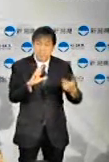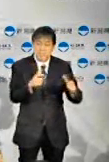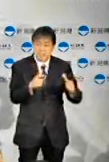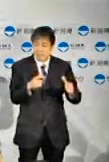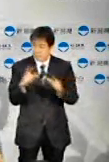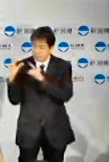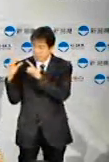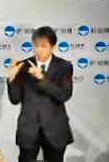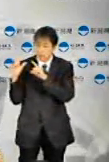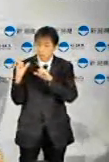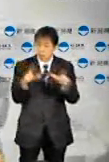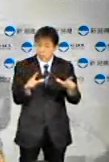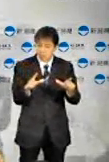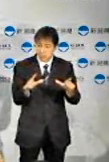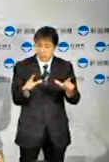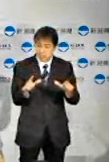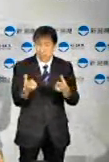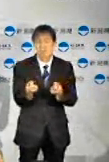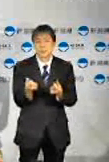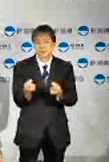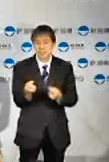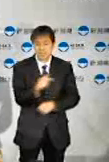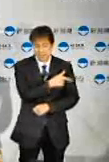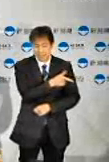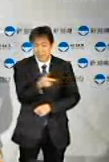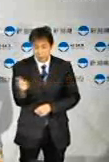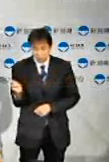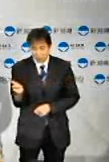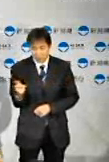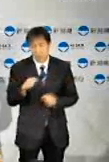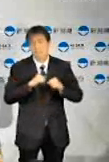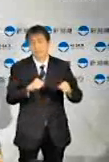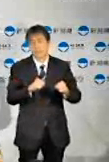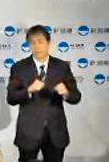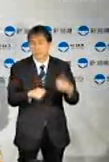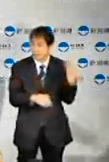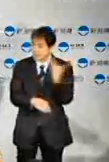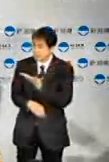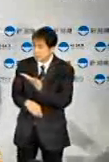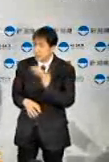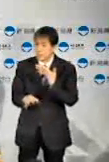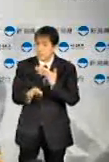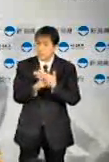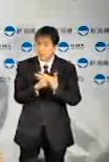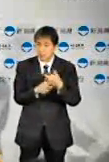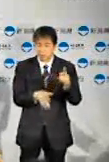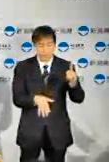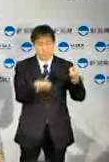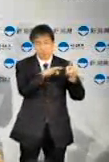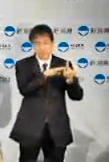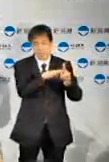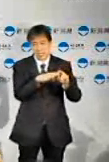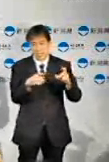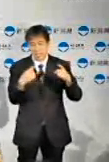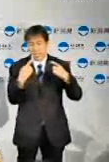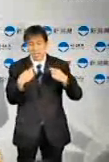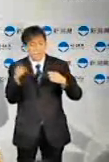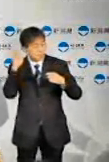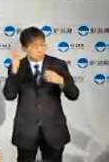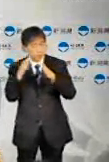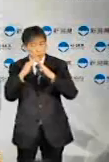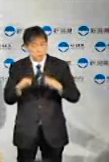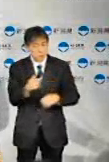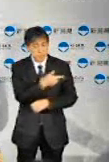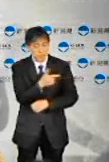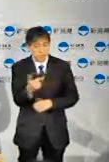まあそうでしょうね、普通はいろんなものをやっていくということだと思いますよね。 それが例えばそのセミナーだったり公聴会だったり、はい、シンポジウムなどを複